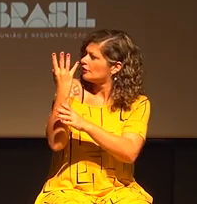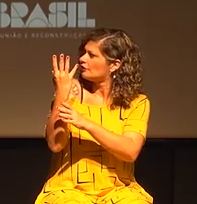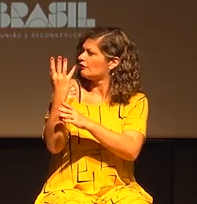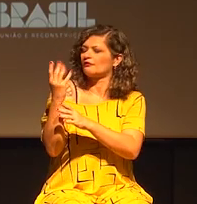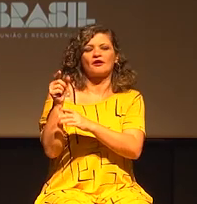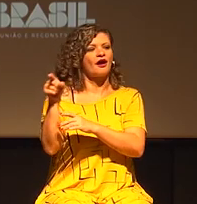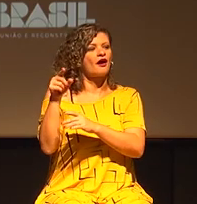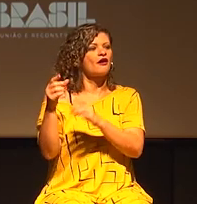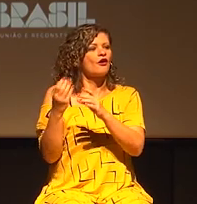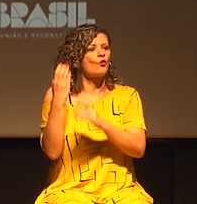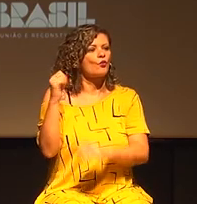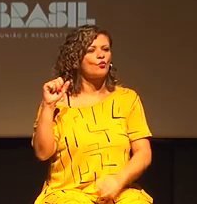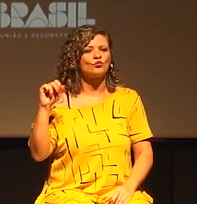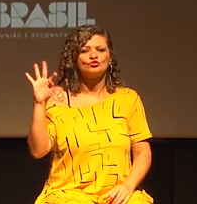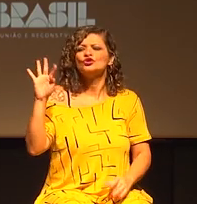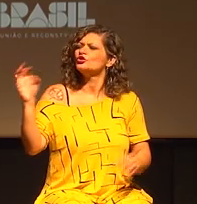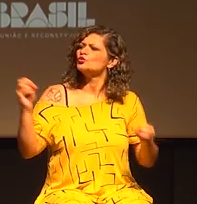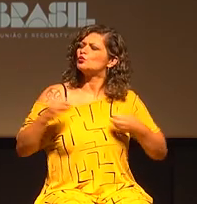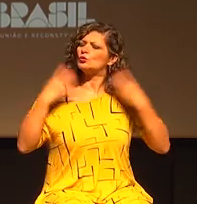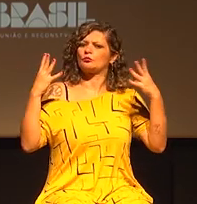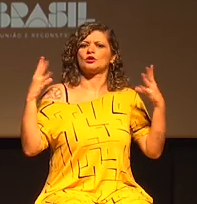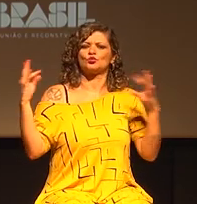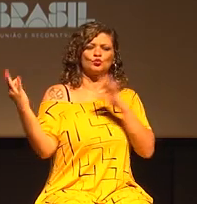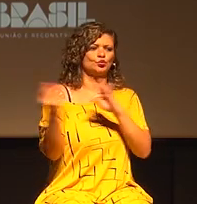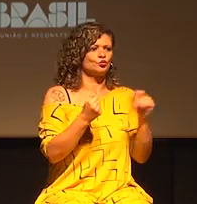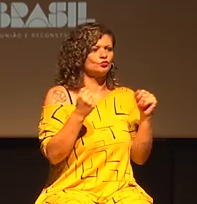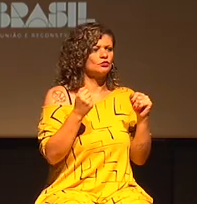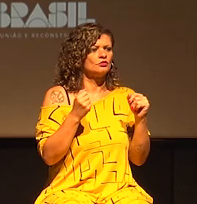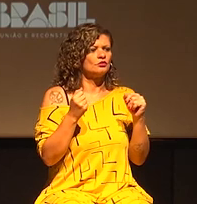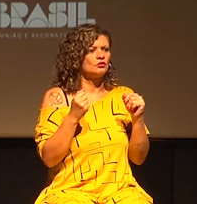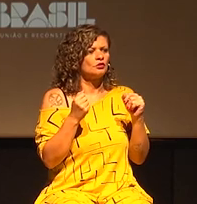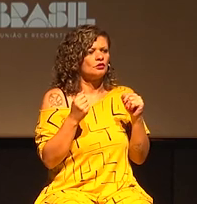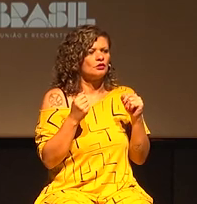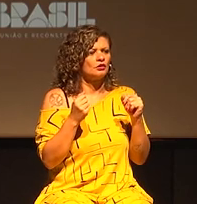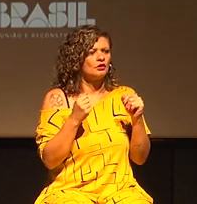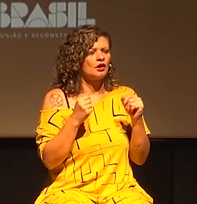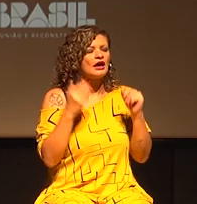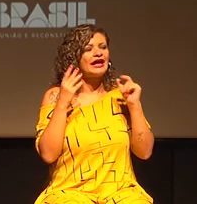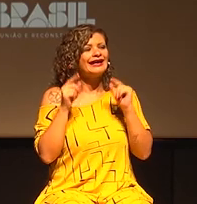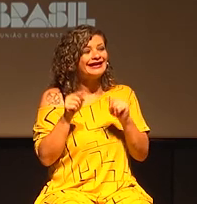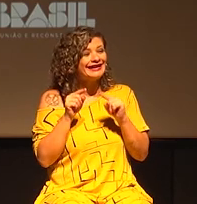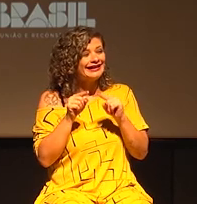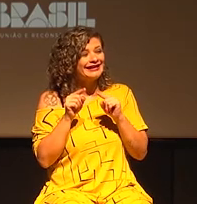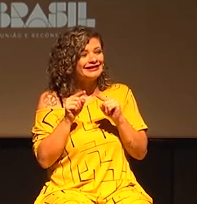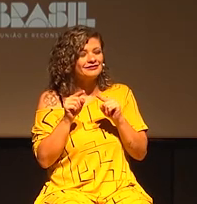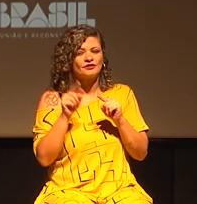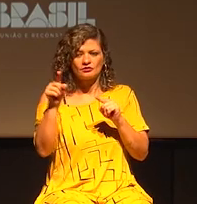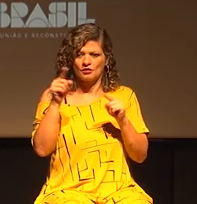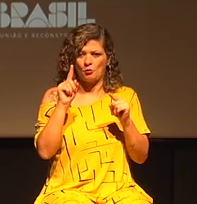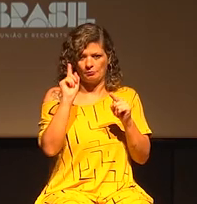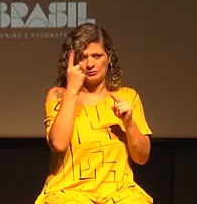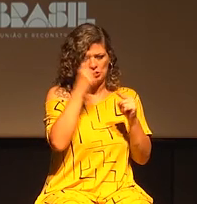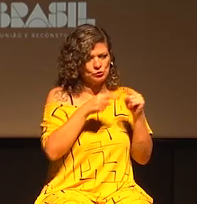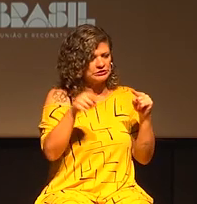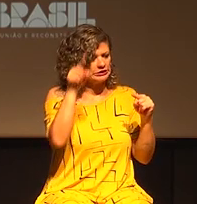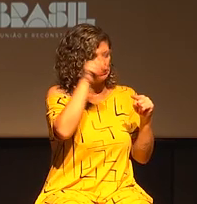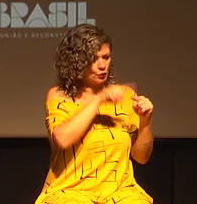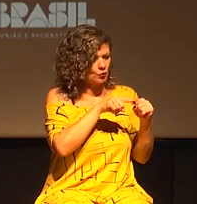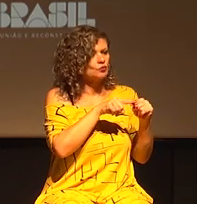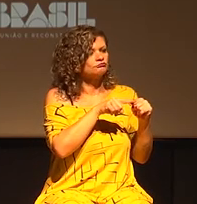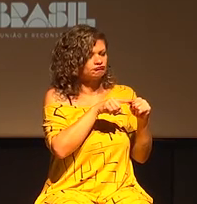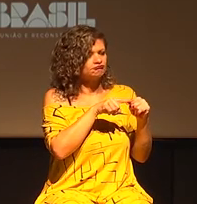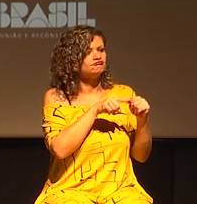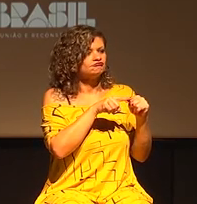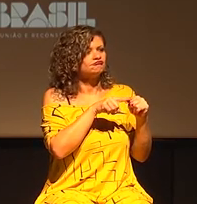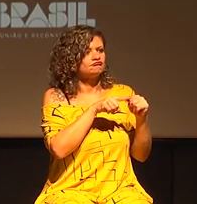coisa inimaginável foi surpresa para todo mundo né agora bom isso isso é o primeiro ciclo né pensar a questão